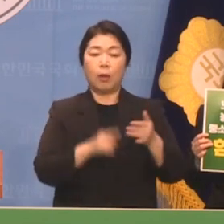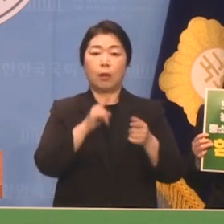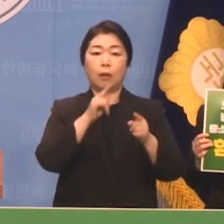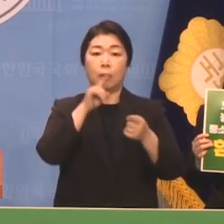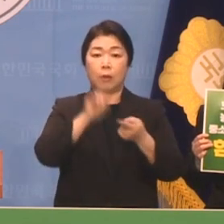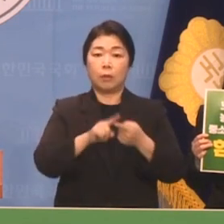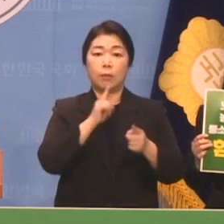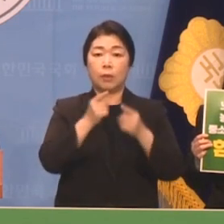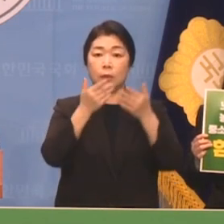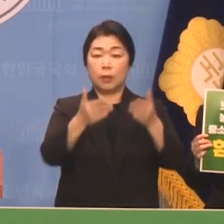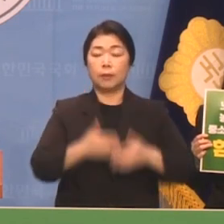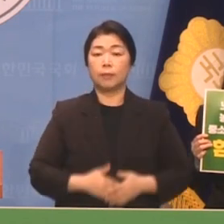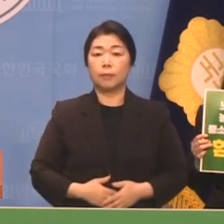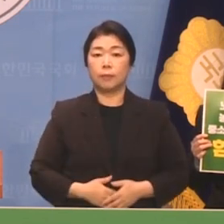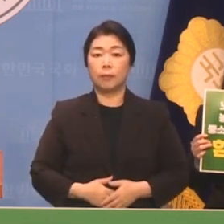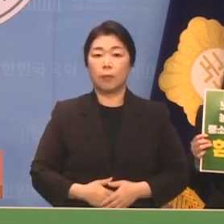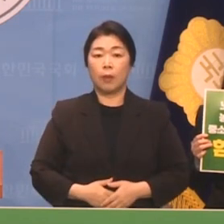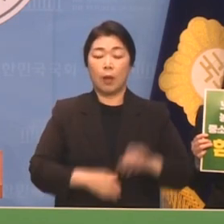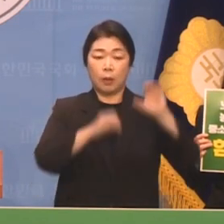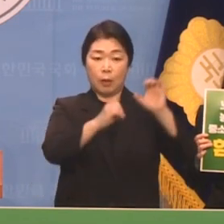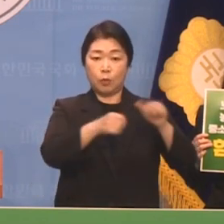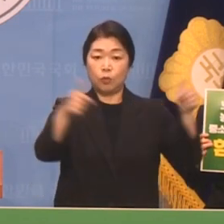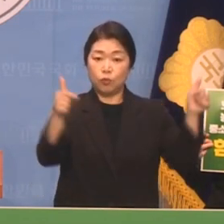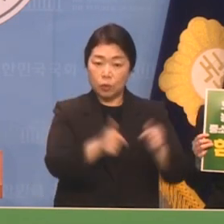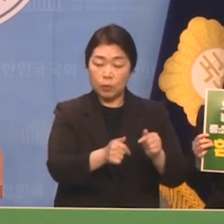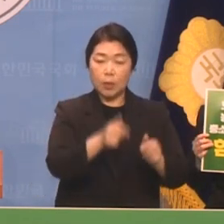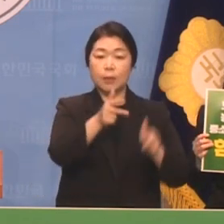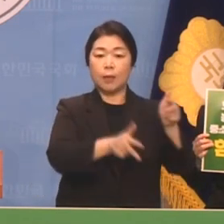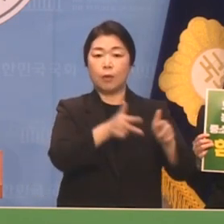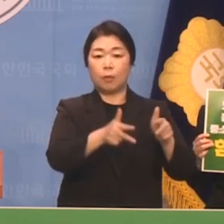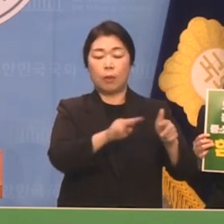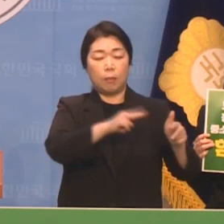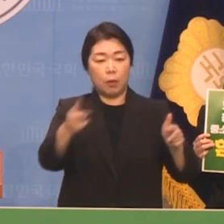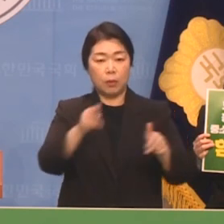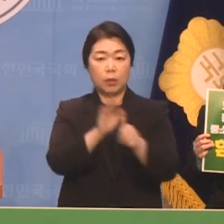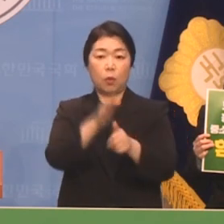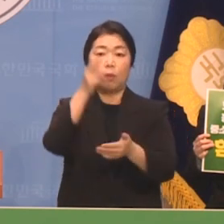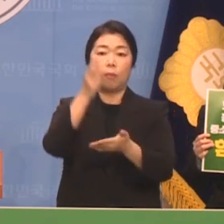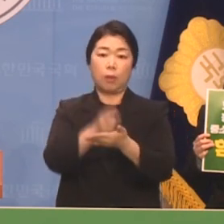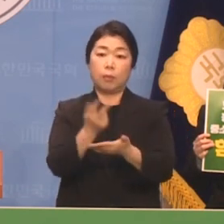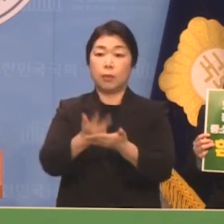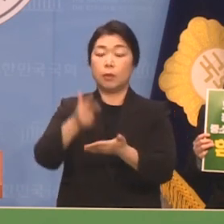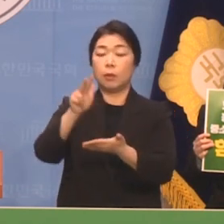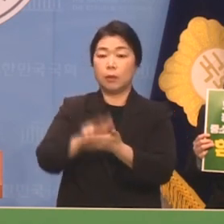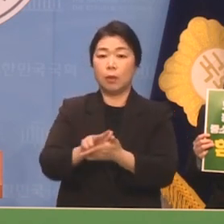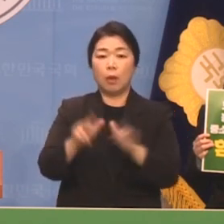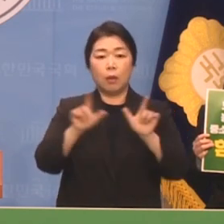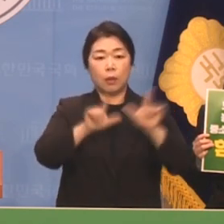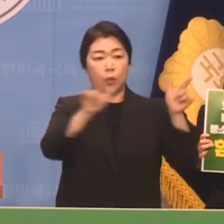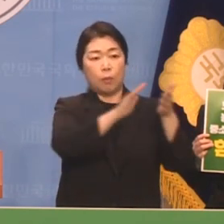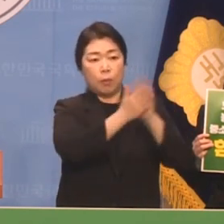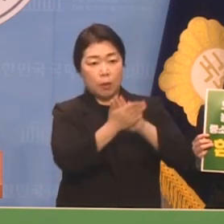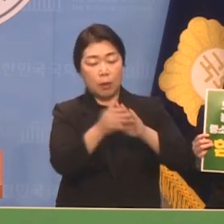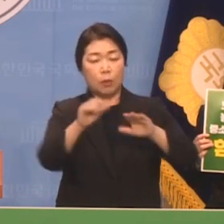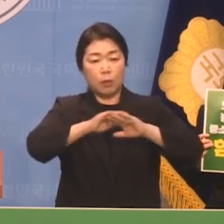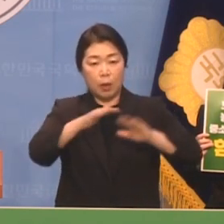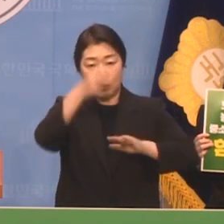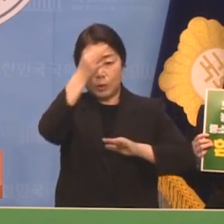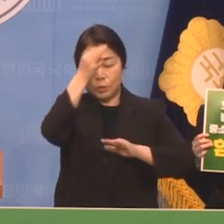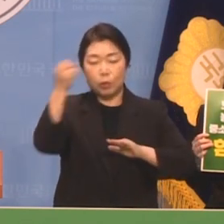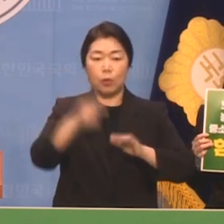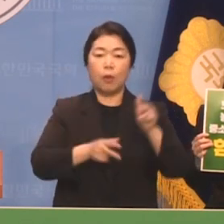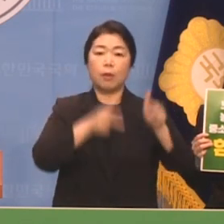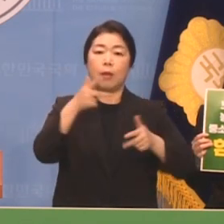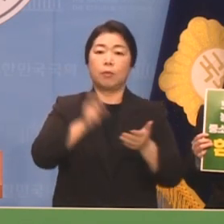하겠습니다. 탄소 중립 산업 전환 지원법을 제정하여 기후변화 대응 기술 및